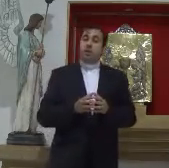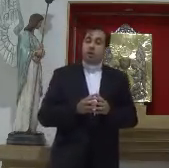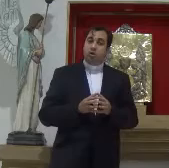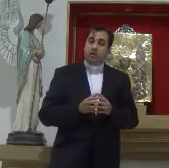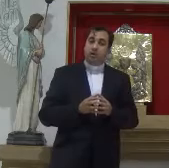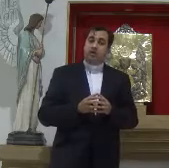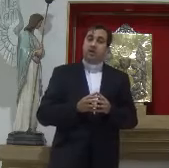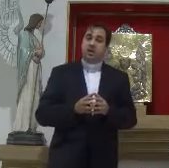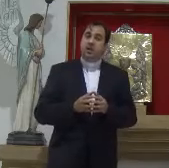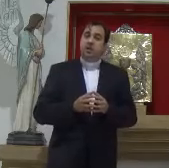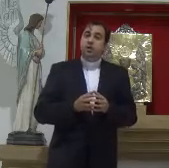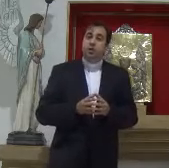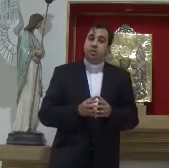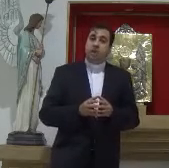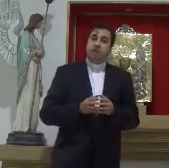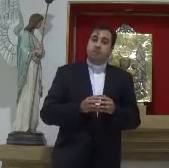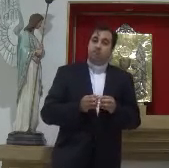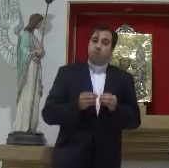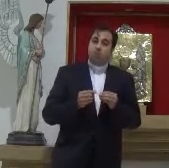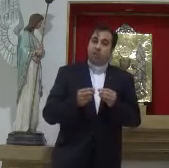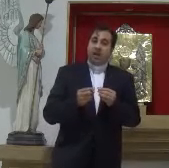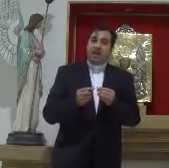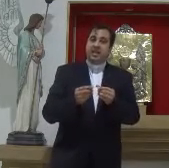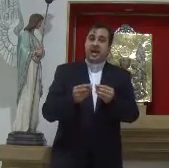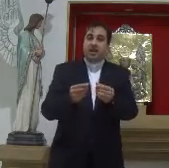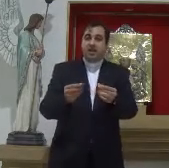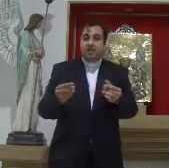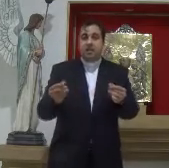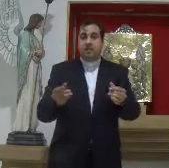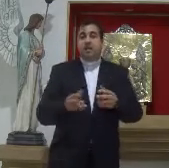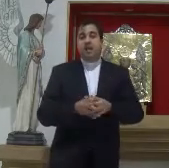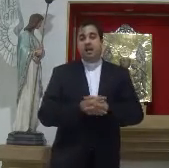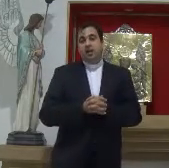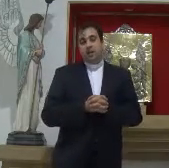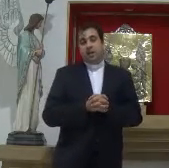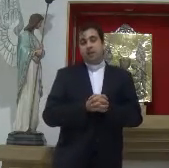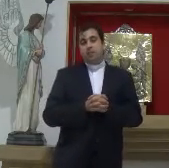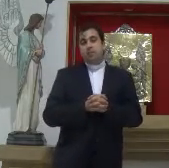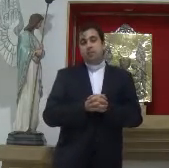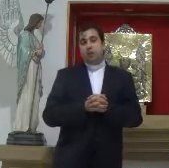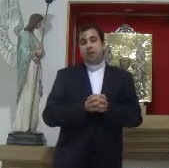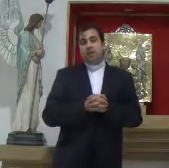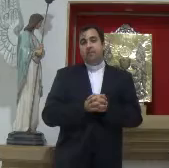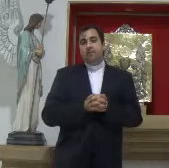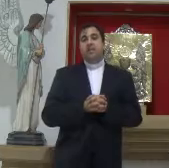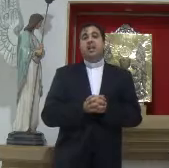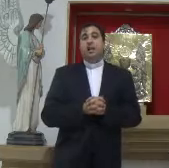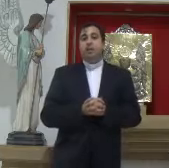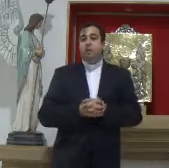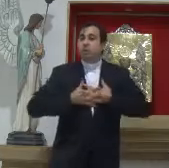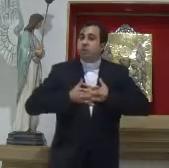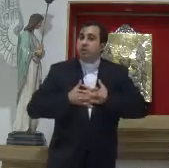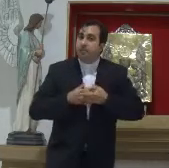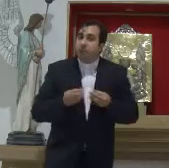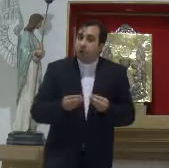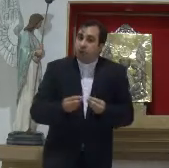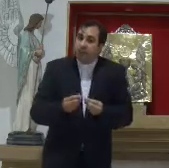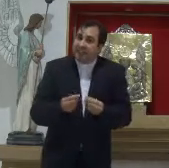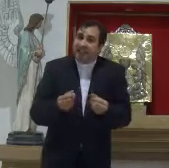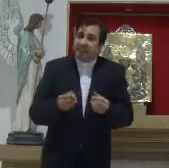corazón y nuestra vida no sea como aquella semilla que cayó al borde del camino que no sea nosotros esa tierra